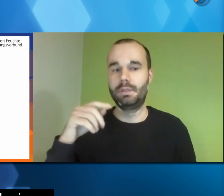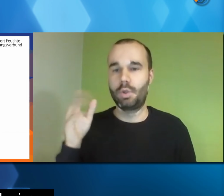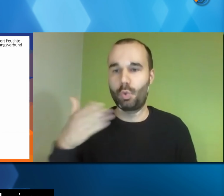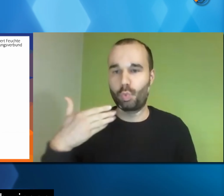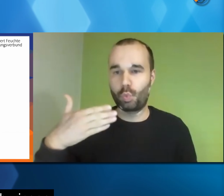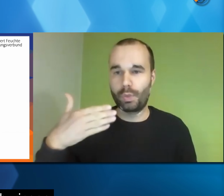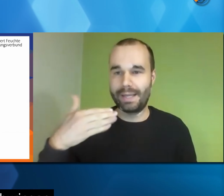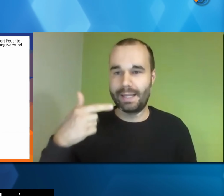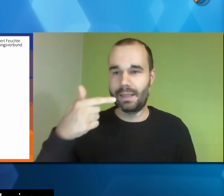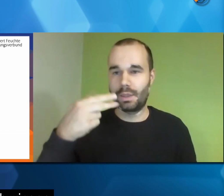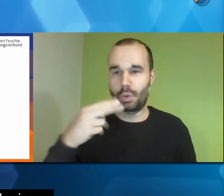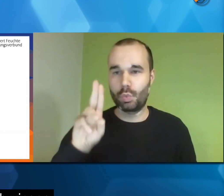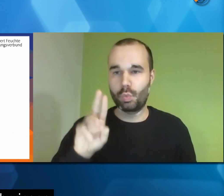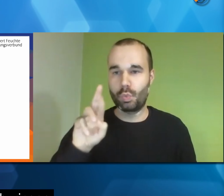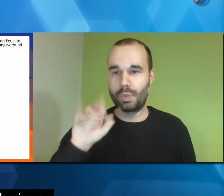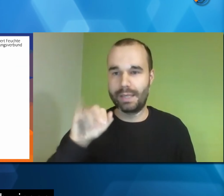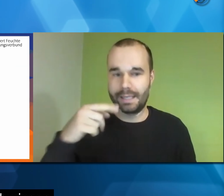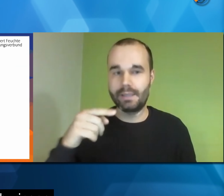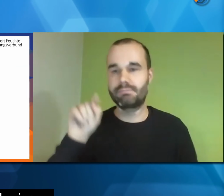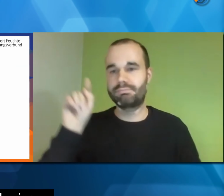in pa Thüringen.